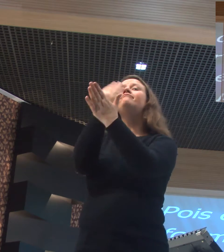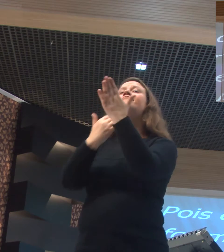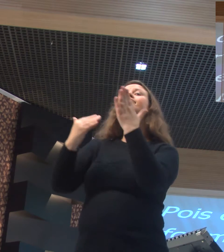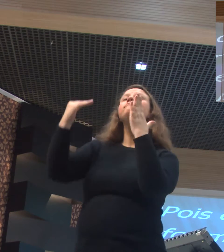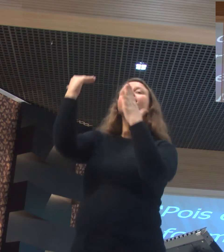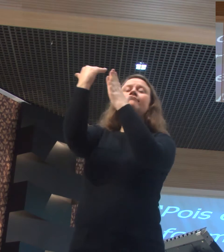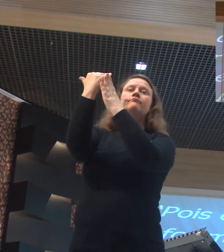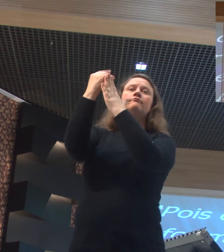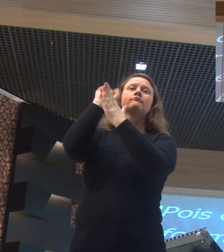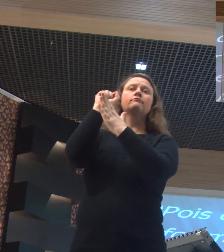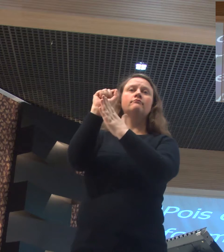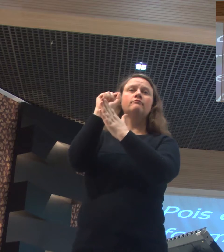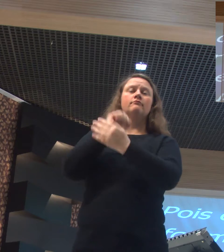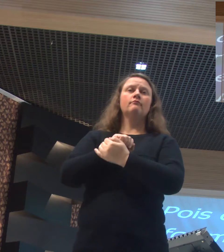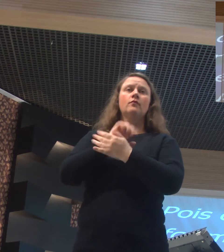superior. E